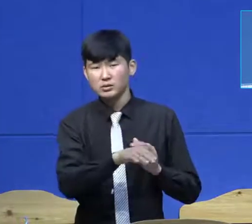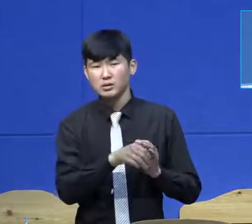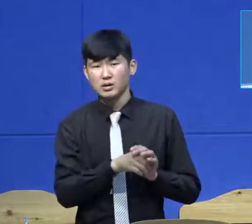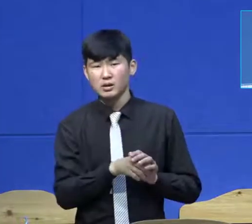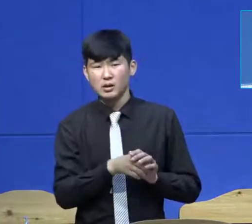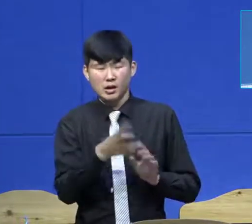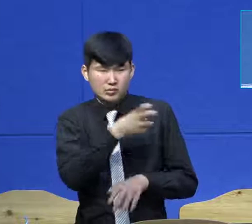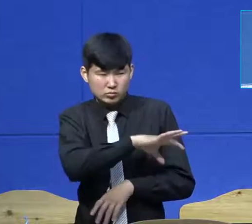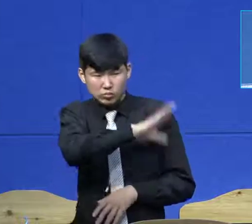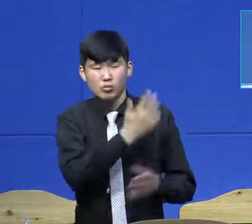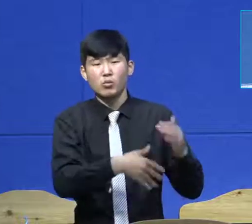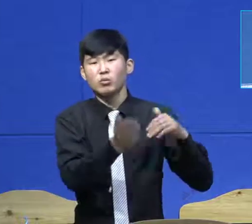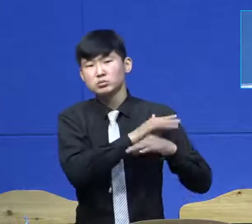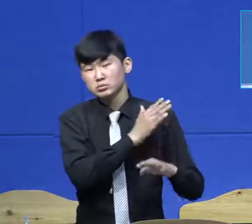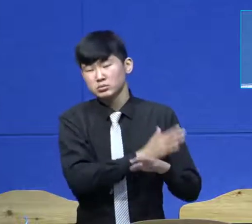хазуулаад үхүүлсэн.